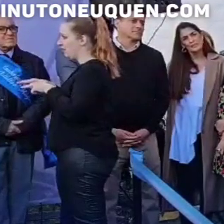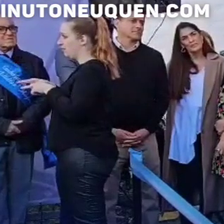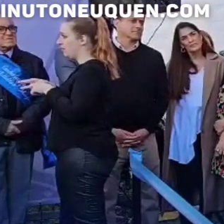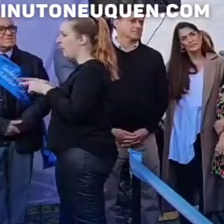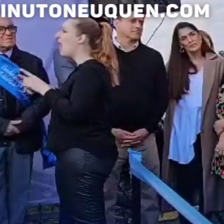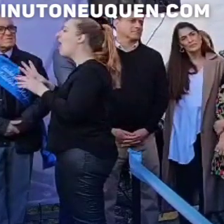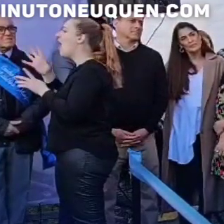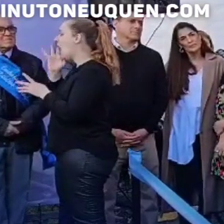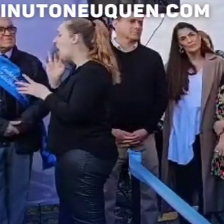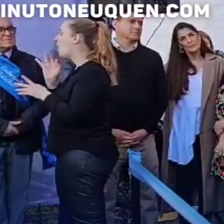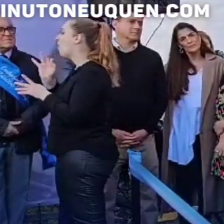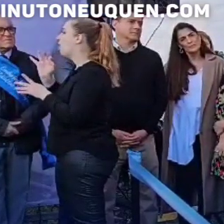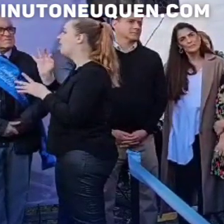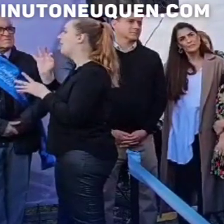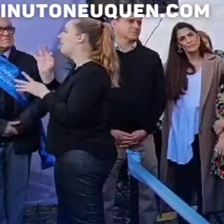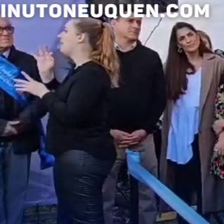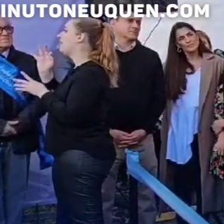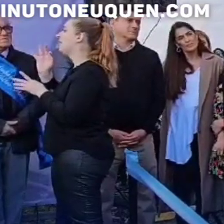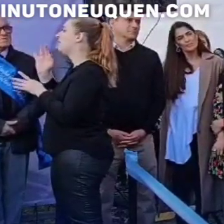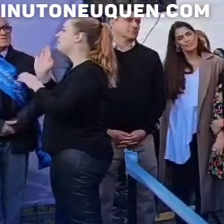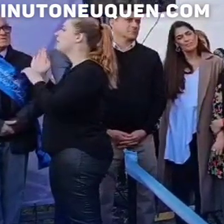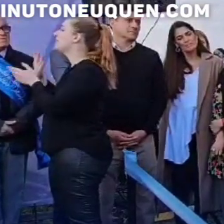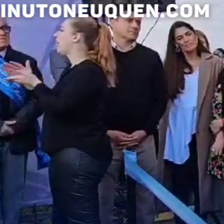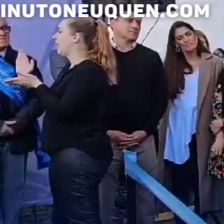no se construye por venir futuro derribando derechos.